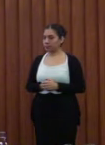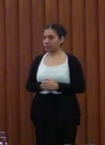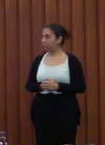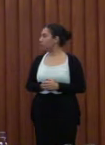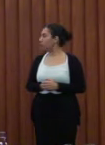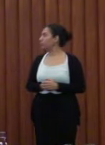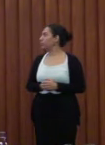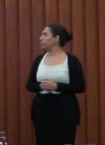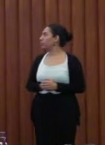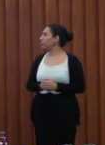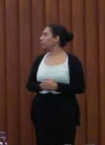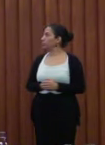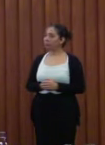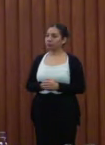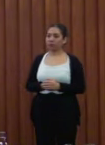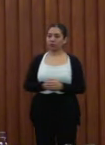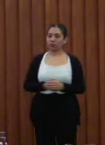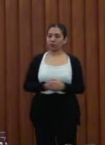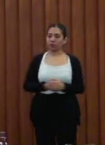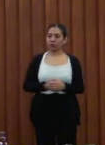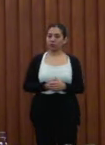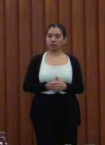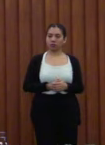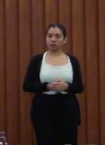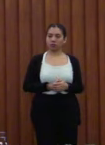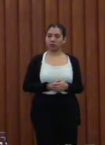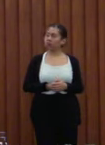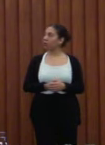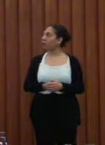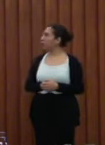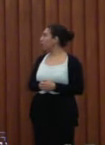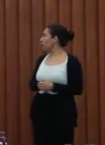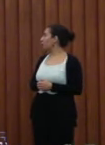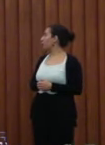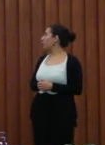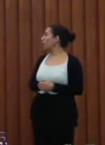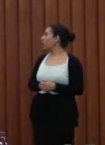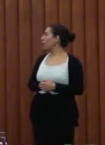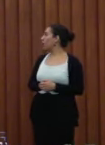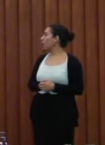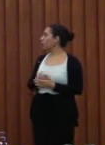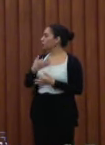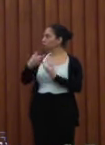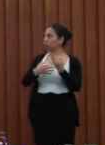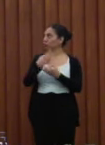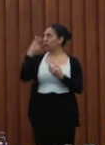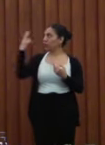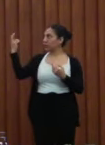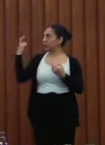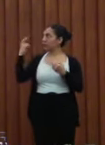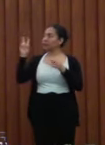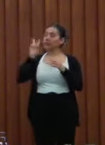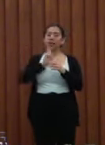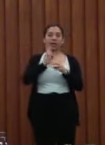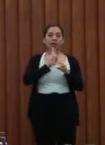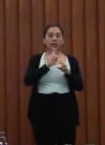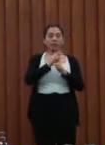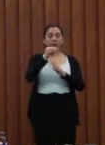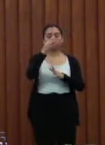Y eso nos va a llevar directamente a las postales. Todas estas postales están pensadas para que sean compartidas en cualquier red social o